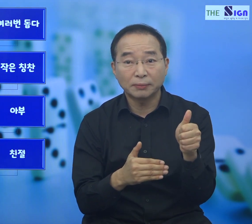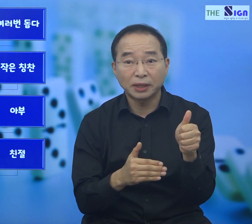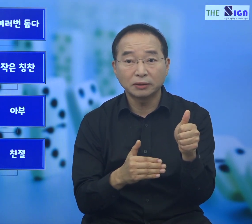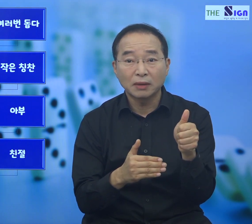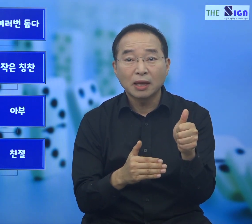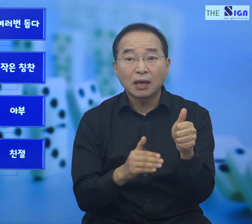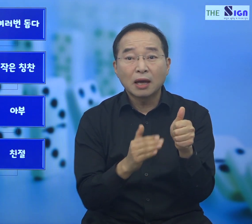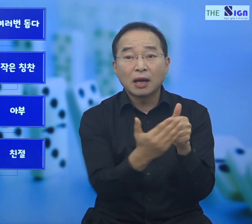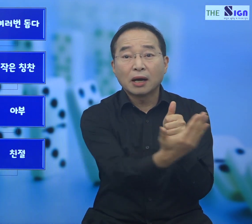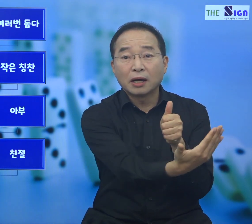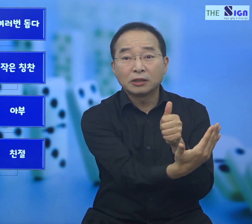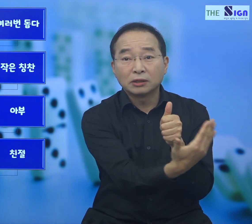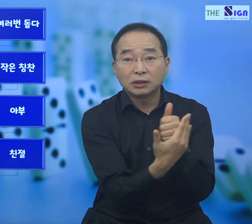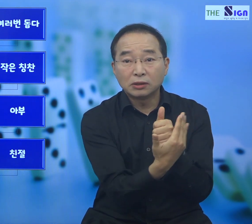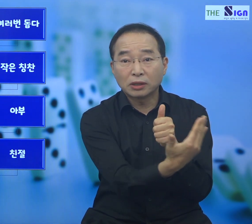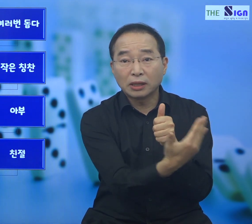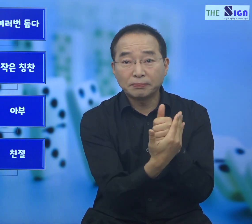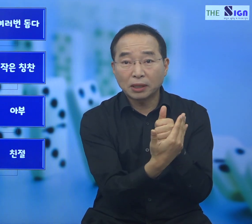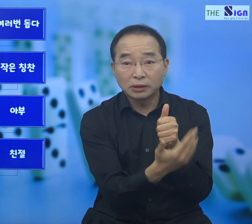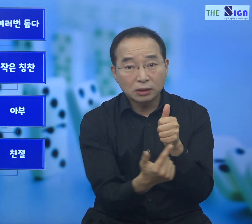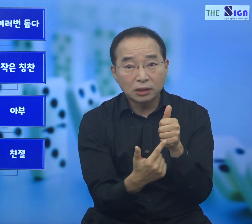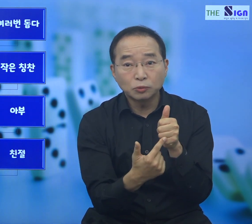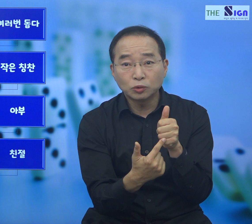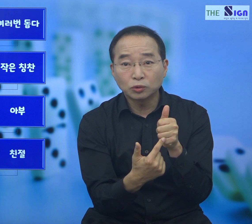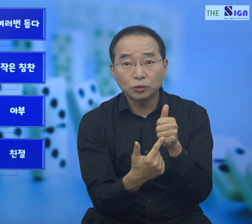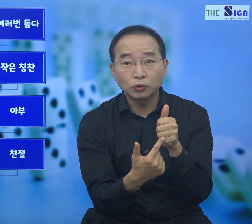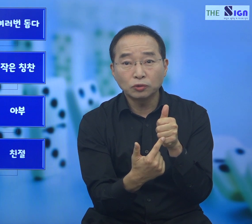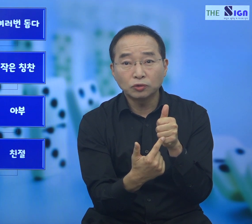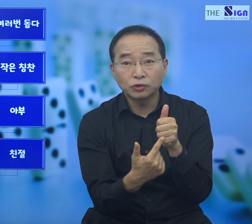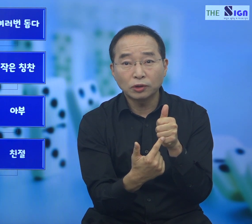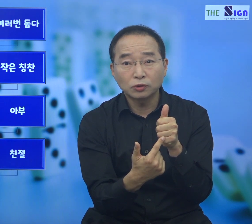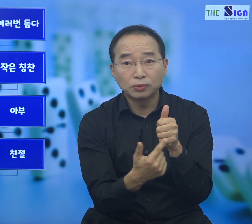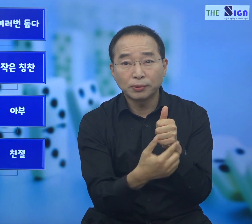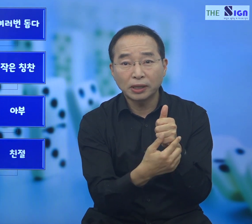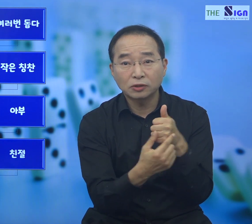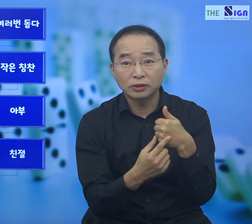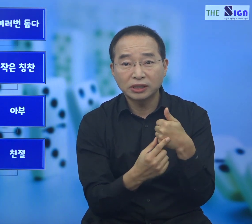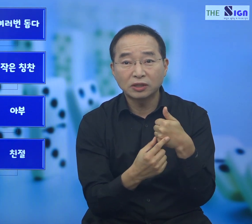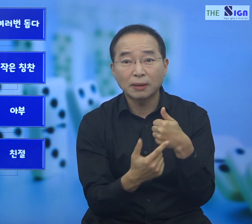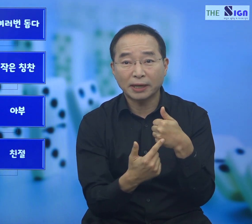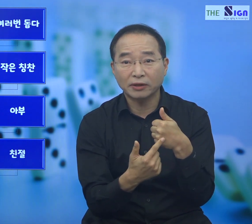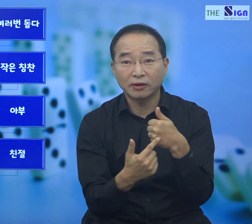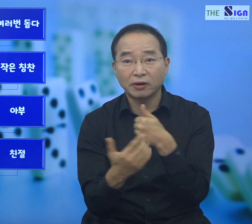하면은 이렇게 됩니다. 근데 이렇게 손 수형이 좀 불편하죠. 그래서 이렇게 바뀌어요.